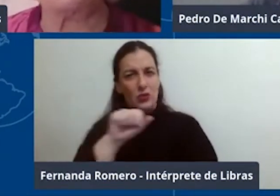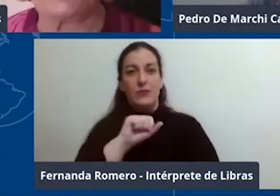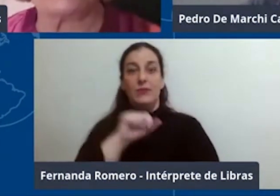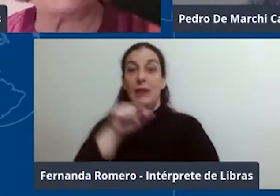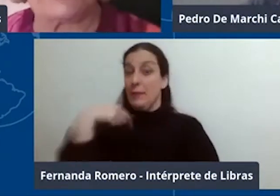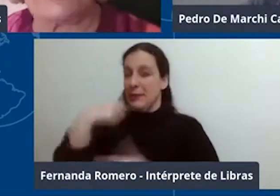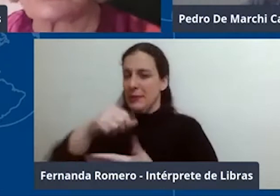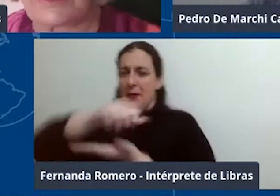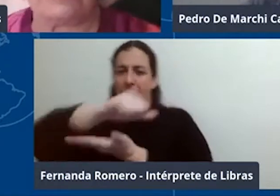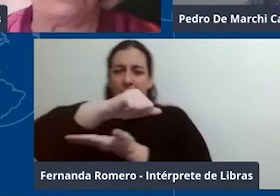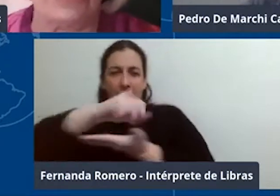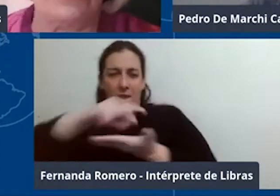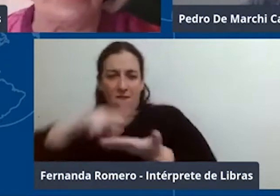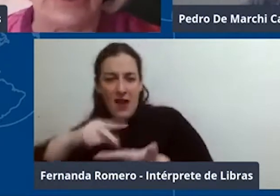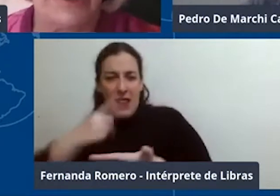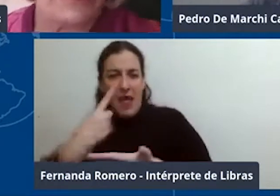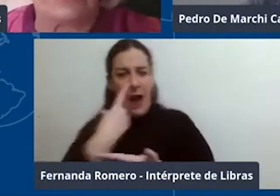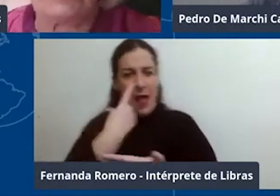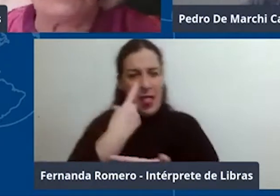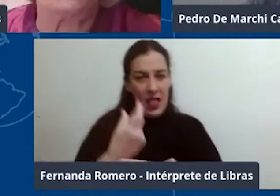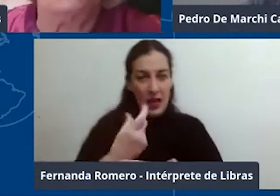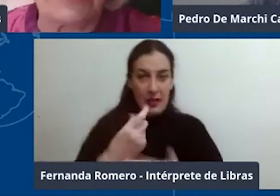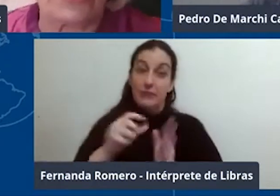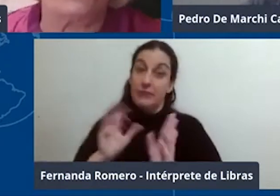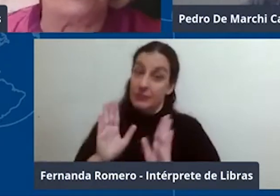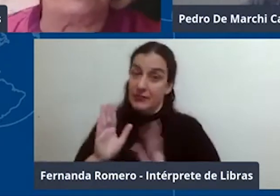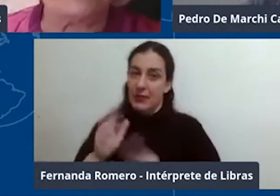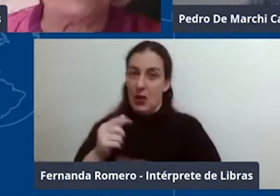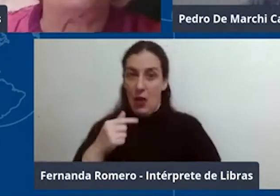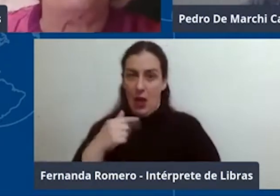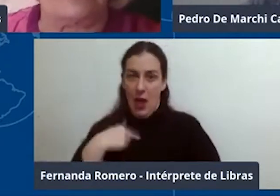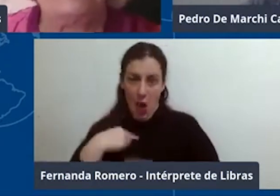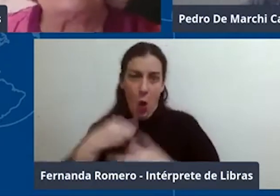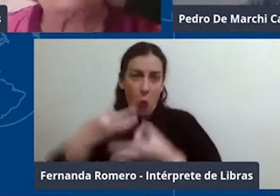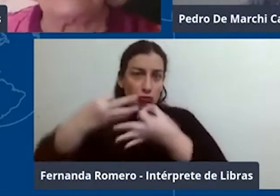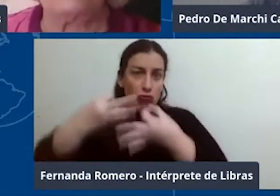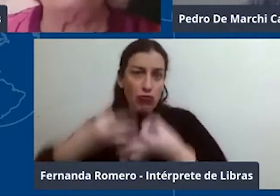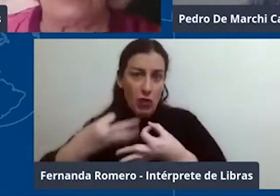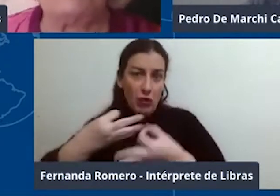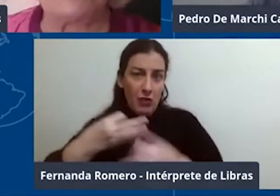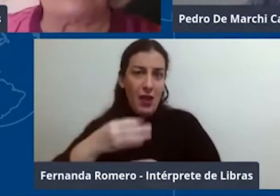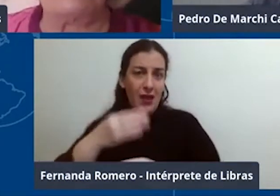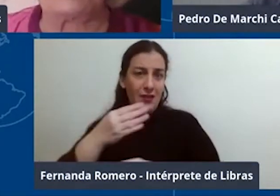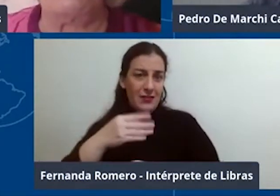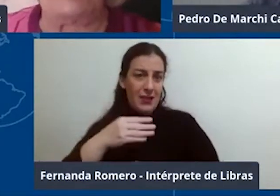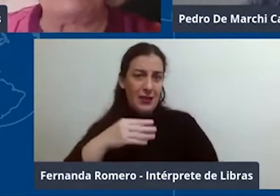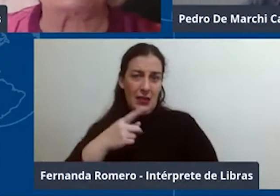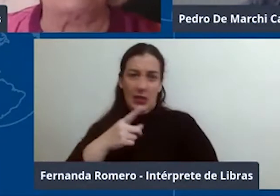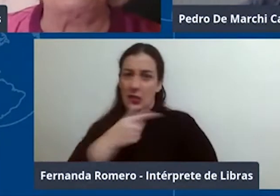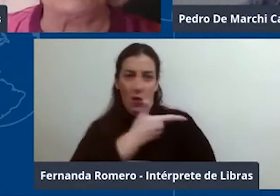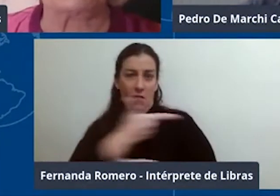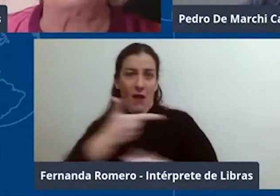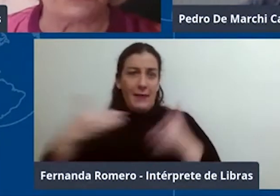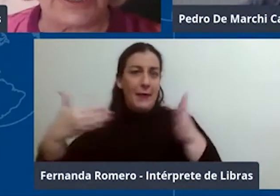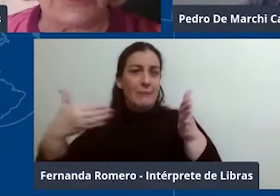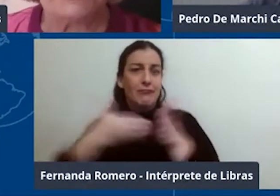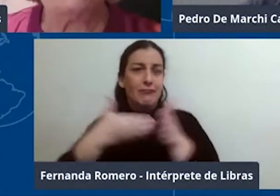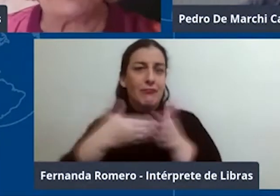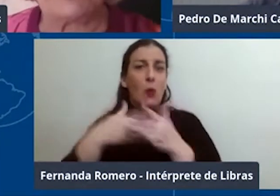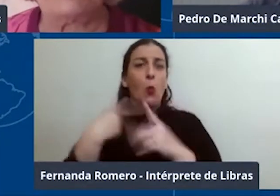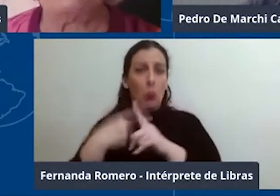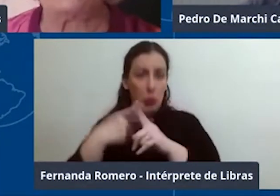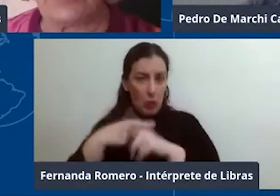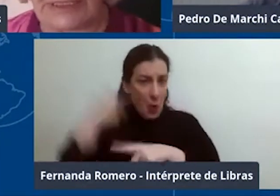do ponto de vista do interesse. Claro, eu não tenho dúvidas que o governo brasileiro não vai criar nenhum óbice, até porque há uma pressão política muito